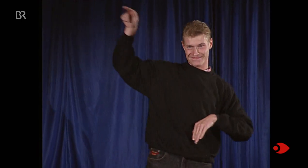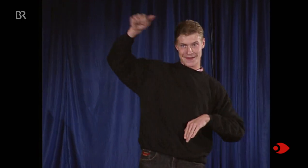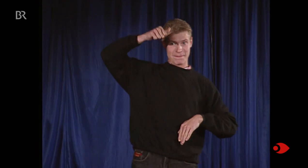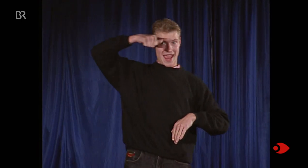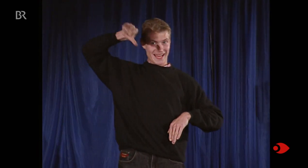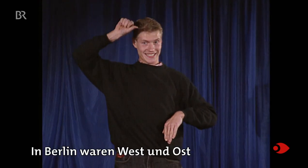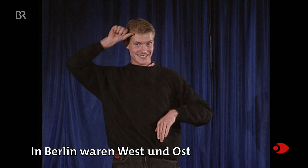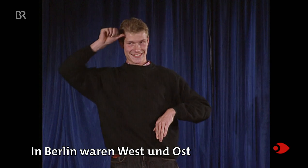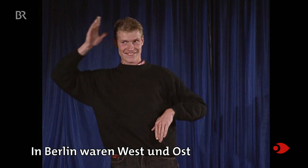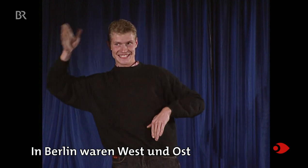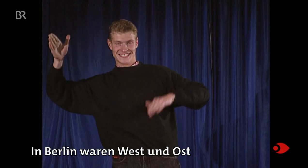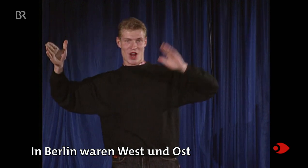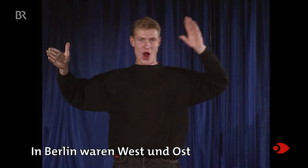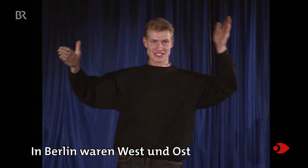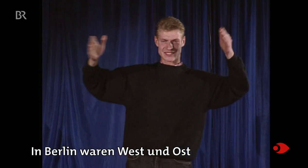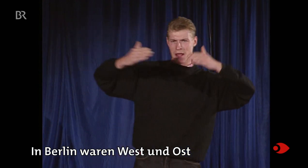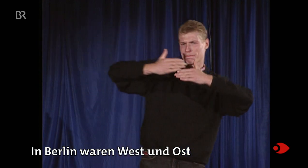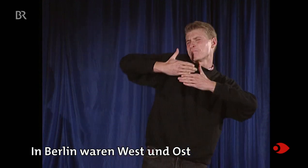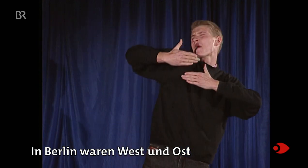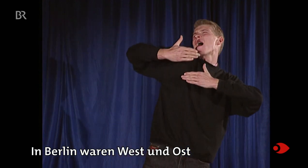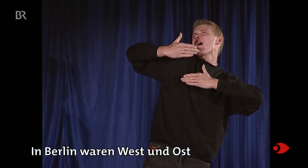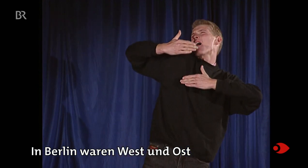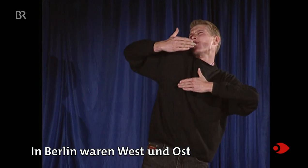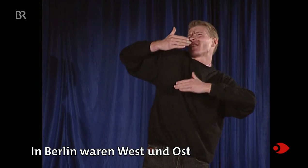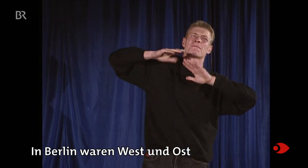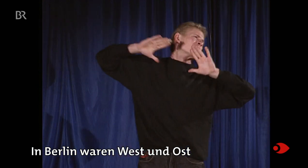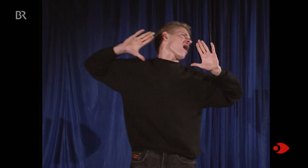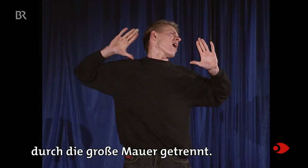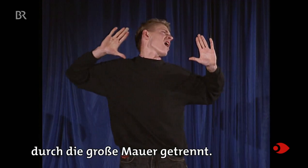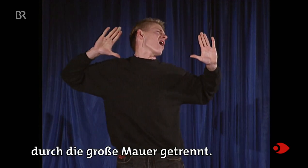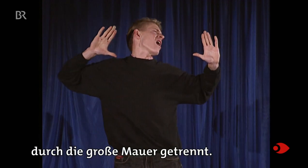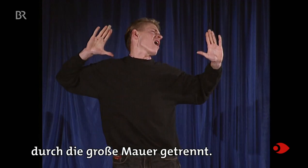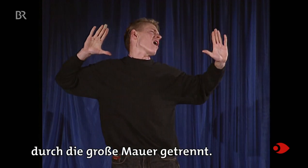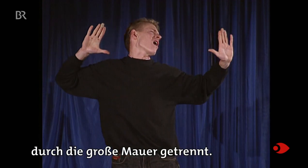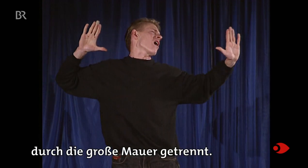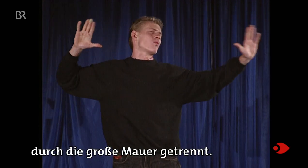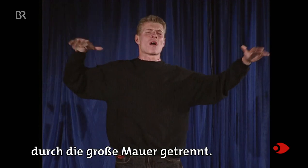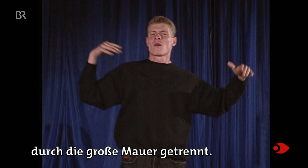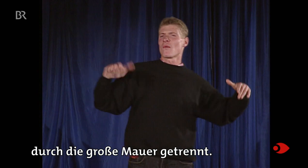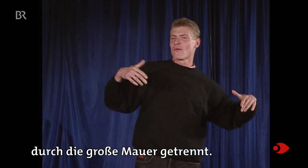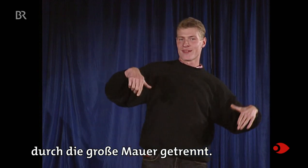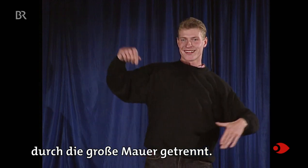In Berlin waren West und Ost durch die große Mauer getrennt.